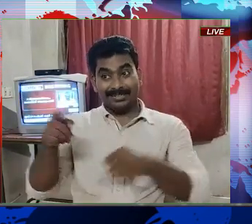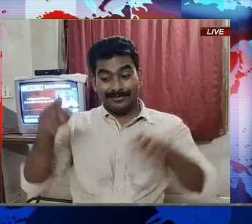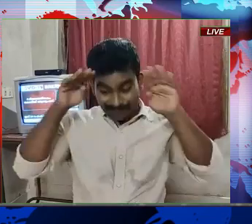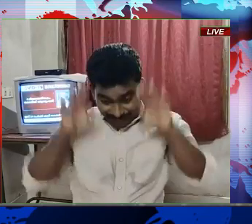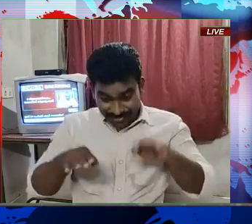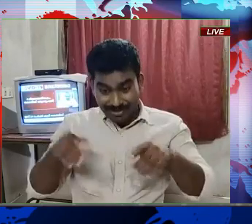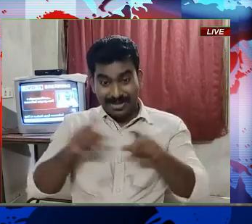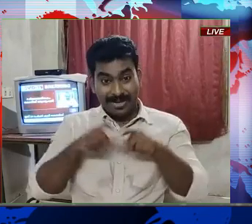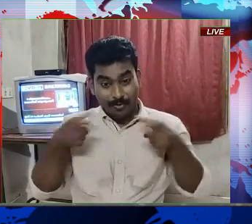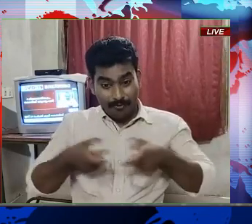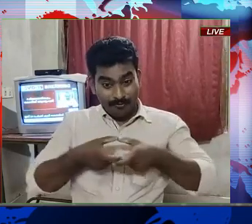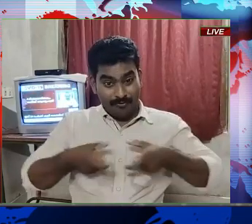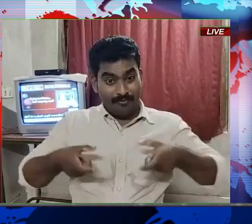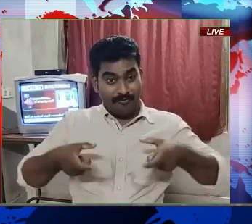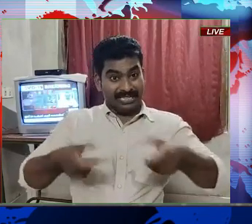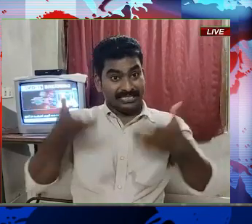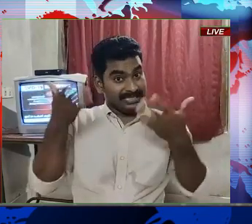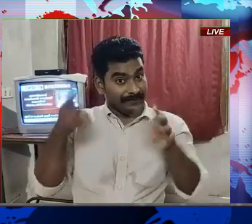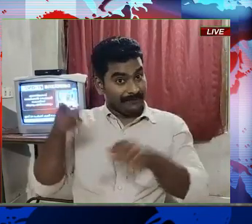സന്നദ്ധ പ്രവർത്തനത്തിന് ഇറങ്ങിയതായി